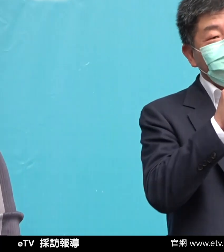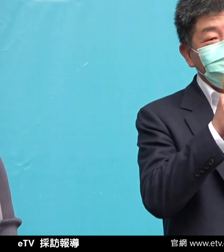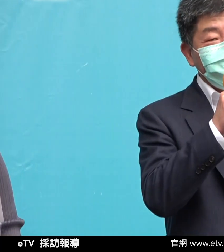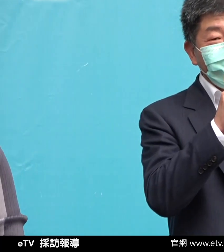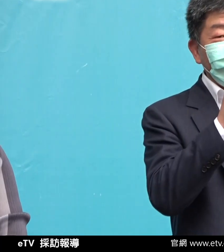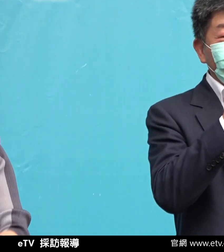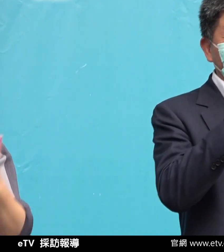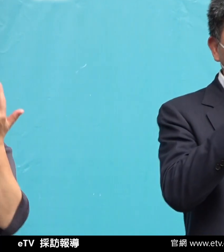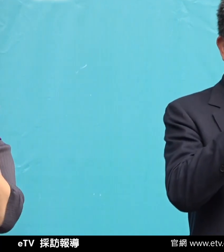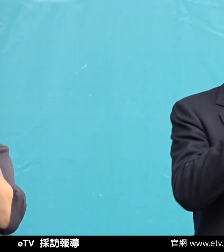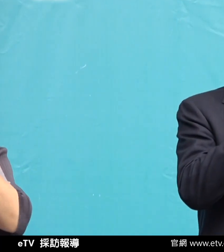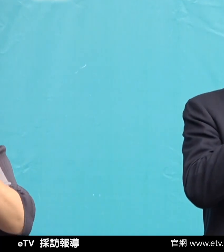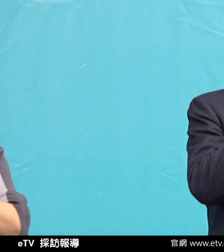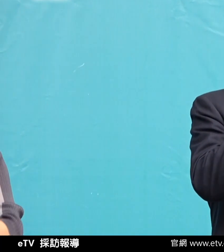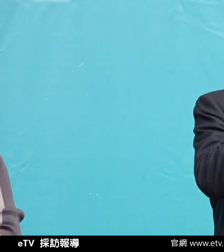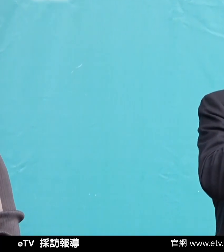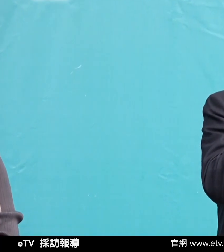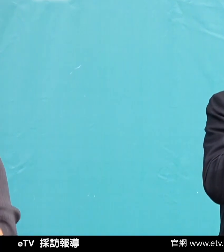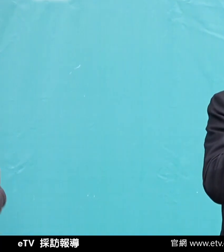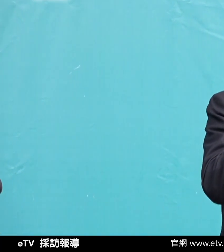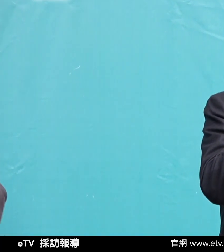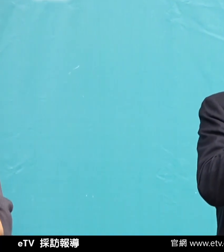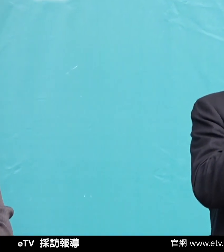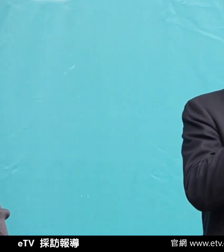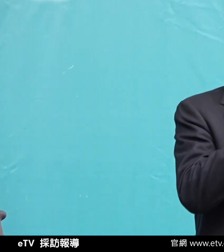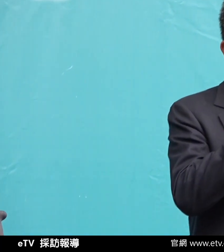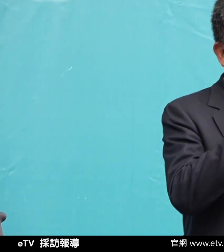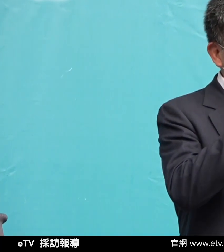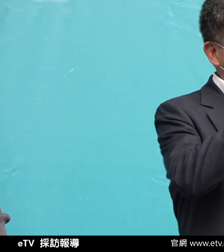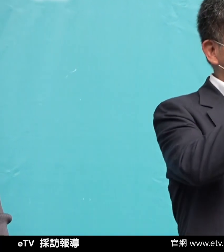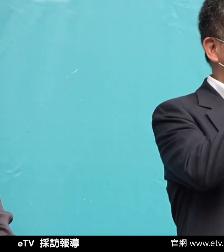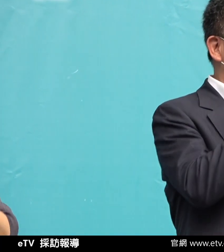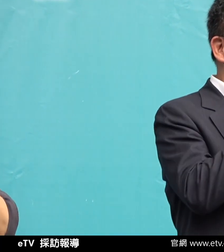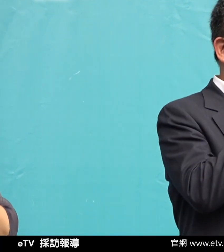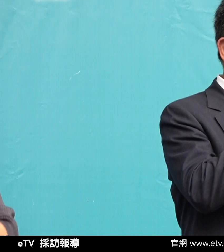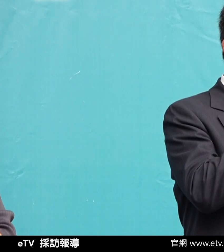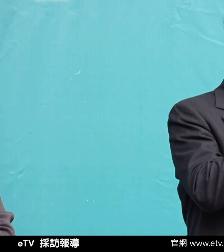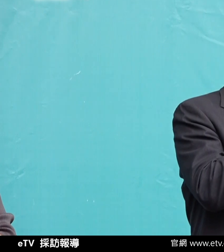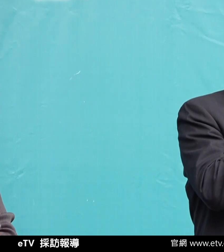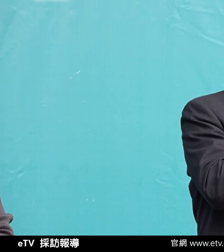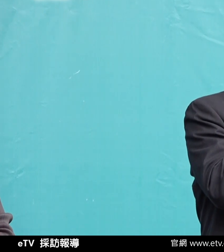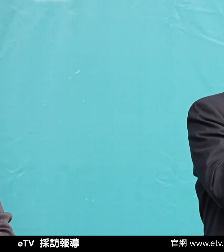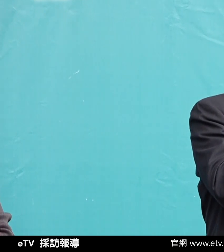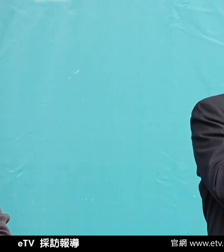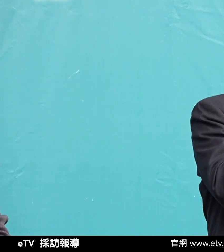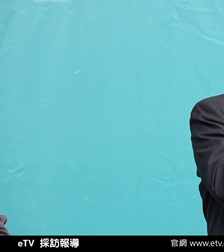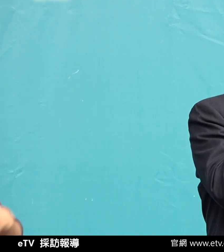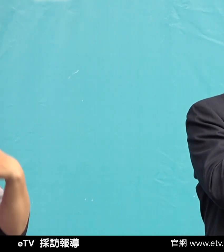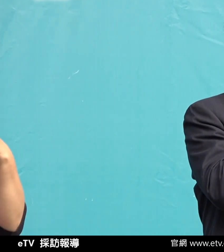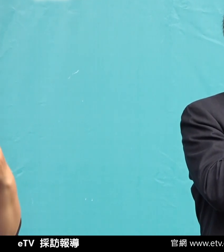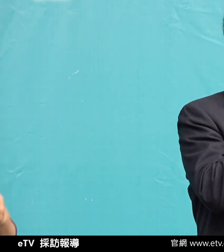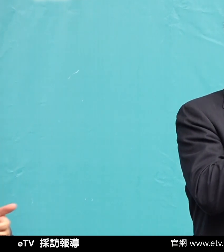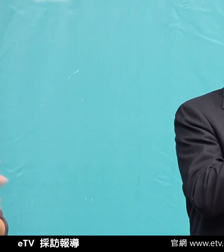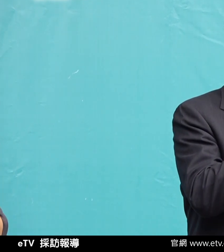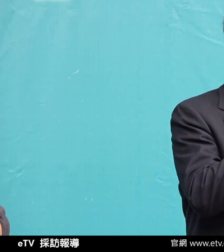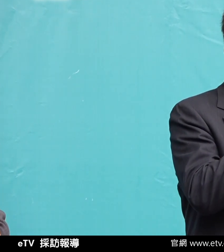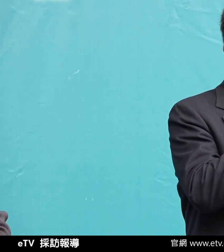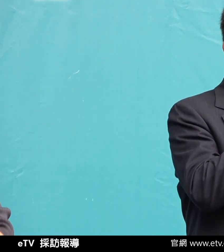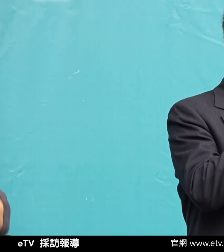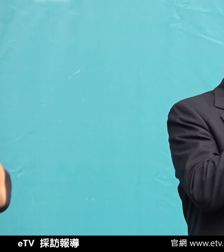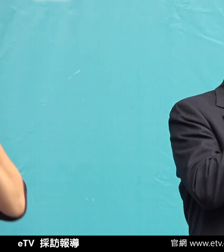柯市长、黄副市长、黄局长，还有李国章署长，还有徐大